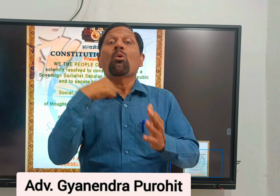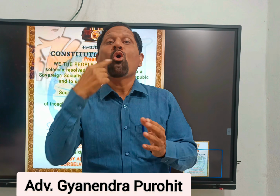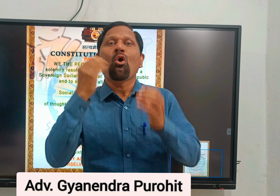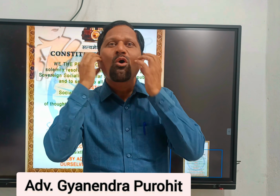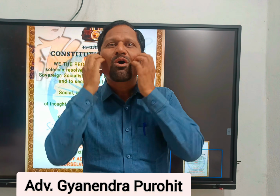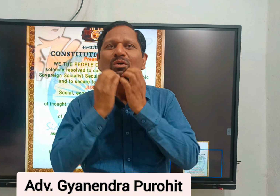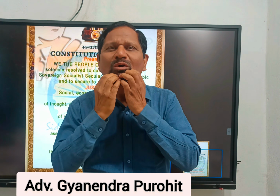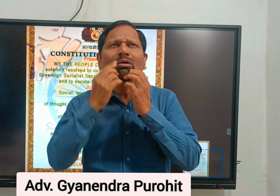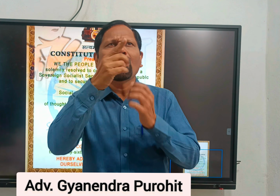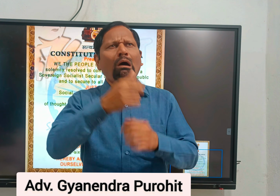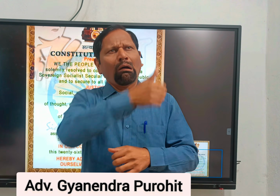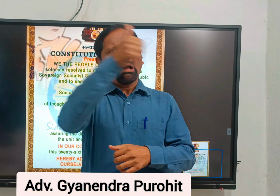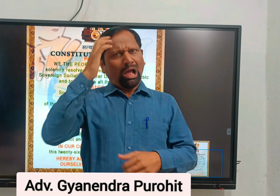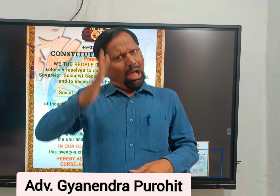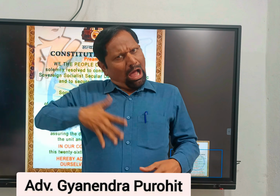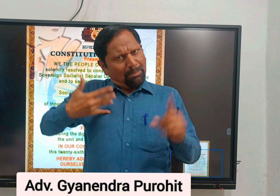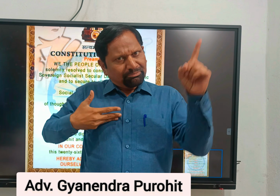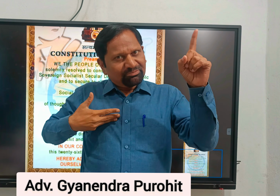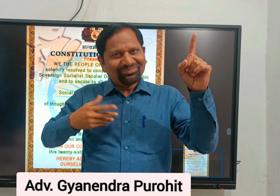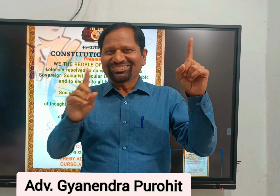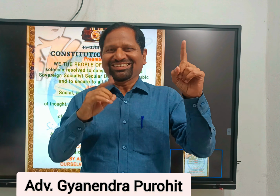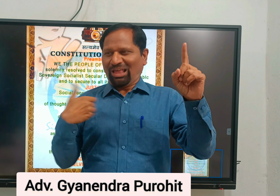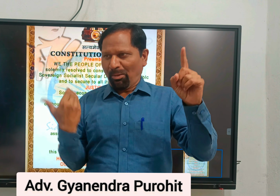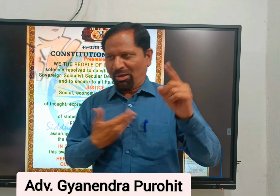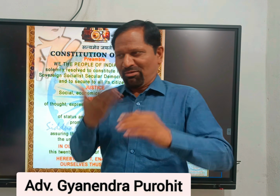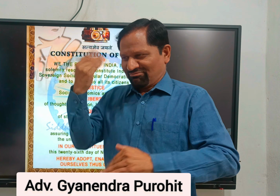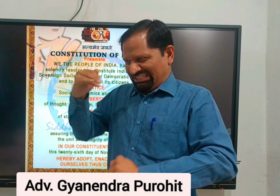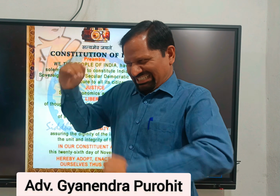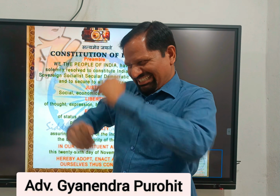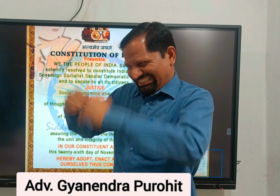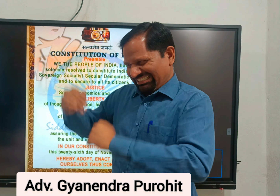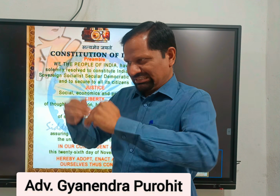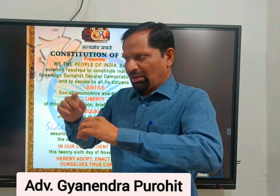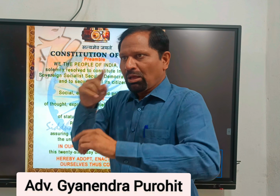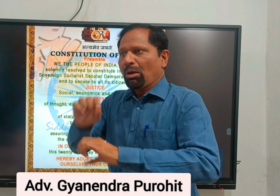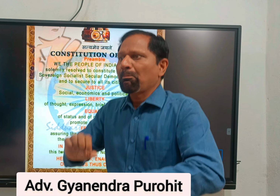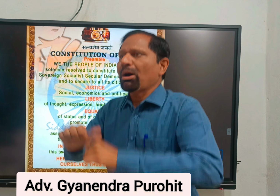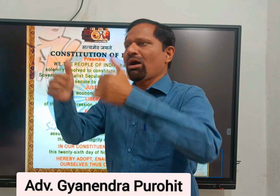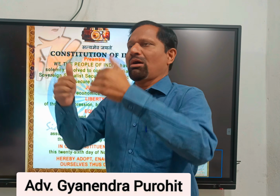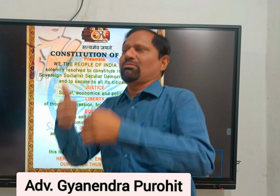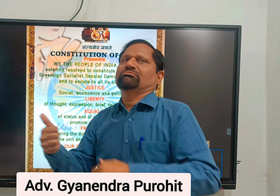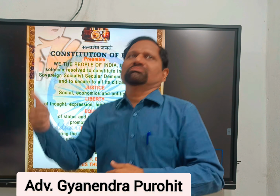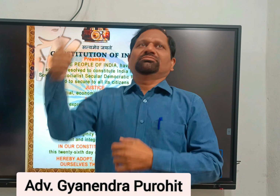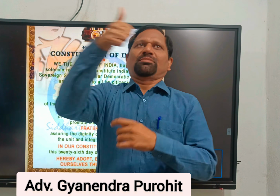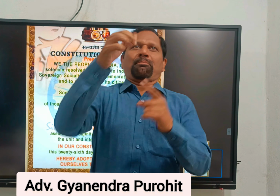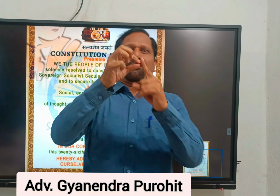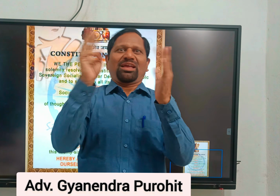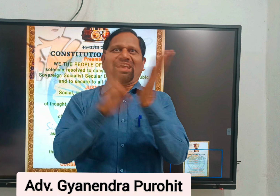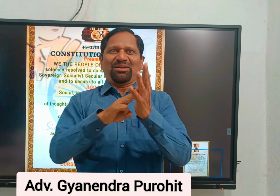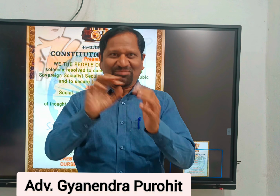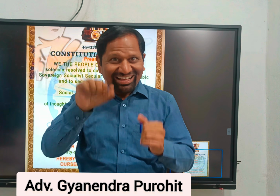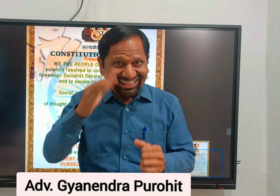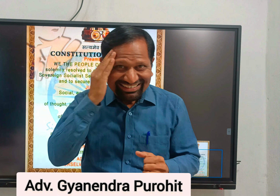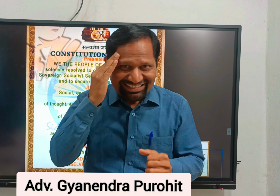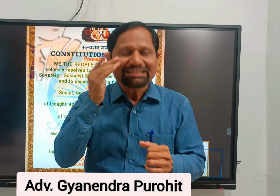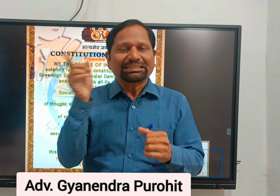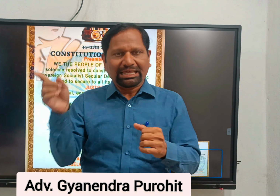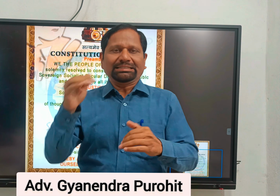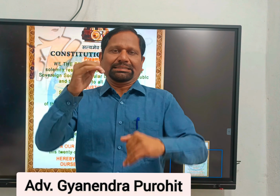से नेतृत्व प्राप्त करता है। हमारे देश के जो प्रधानमंत्री श्री नरेंद्र मोदी जी हैं, वे भी प्रजातांत्रिक